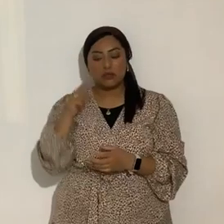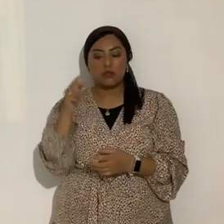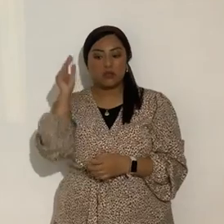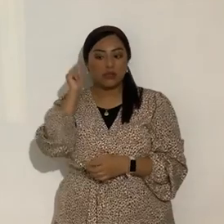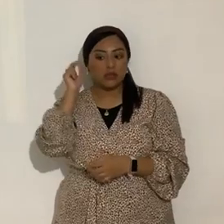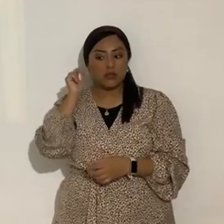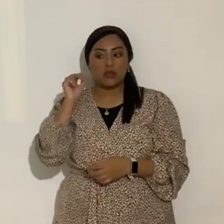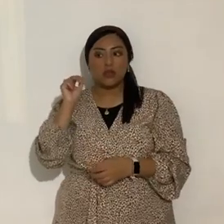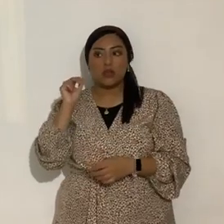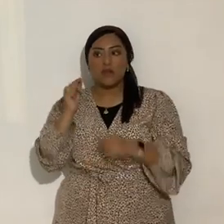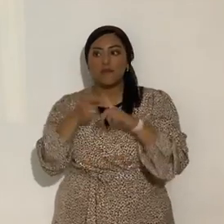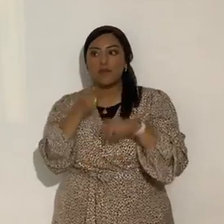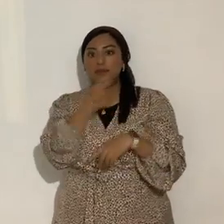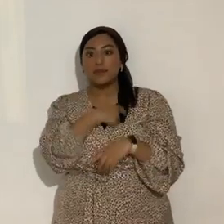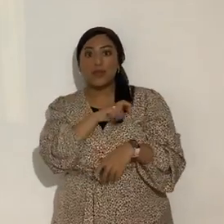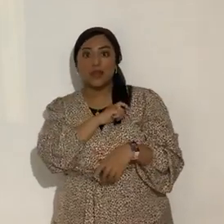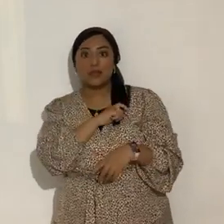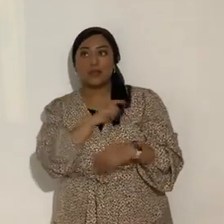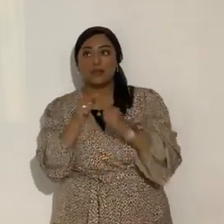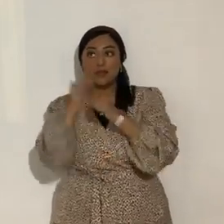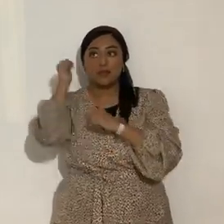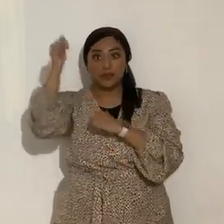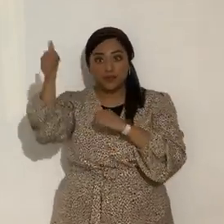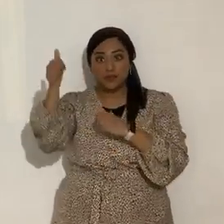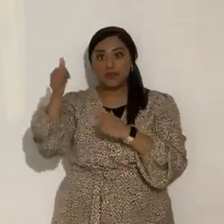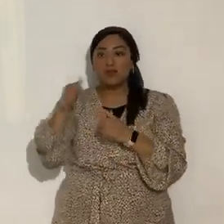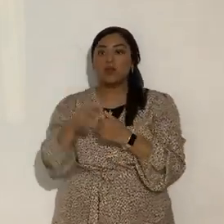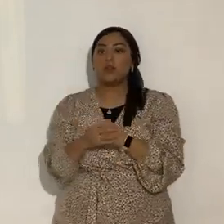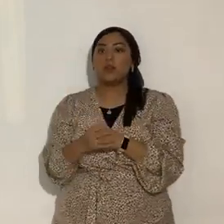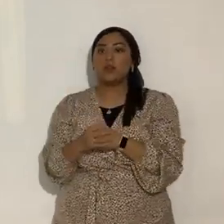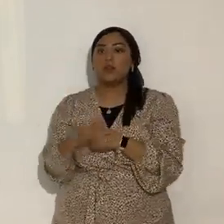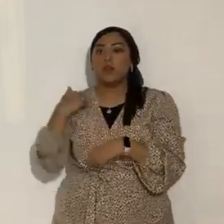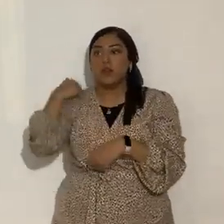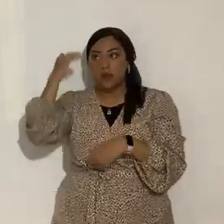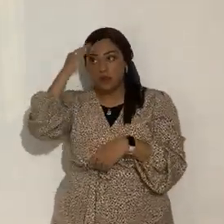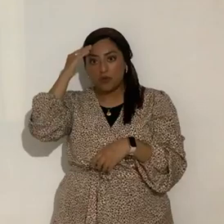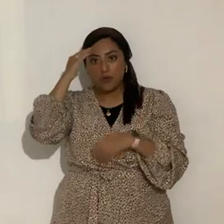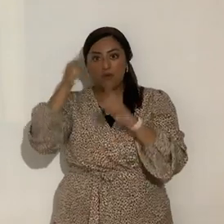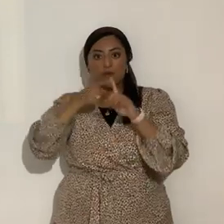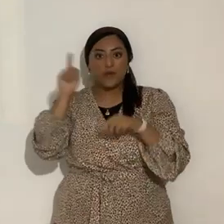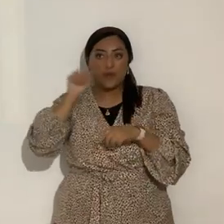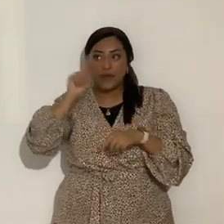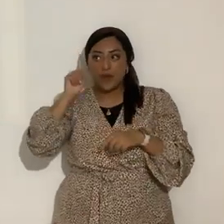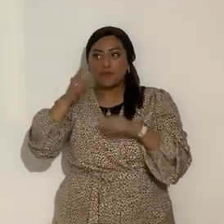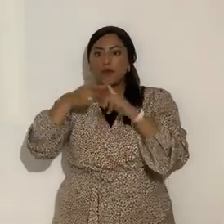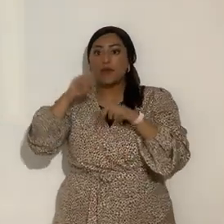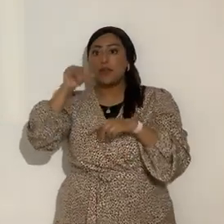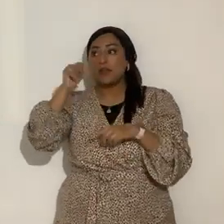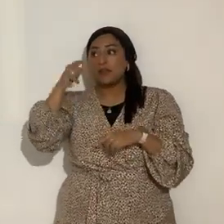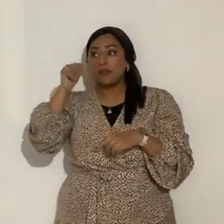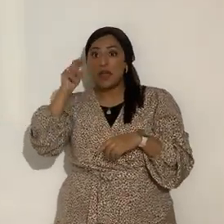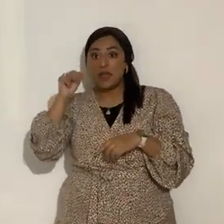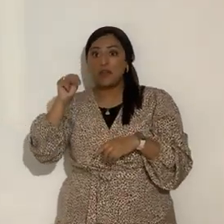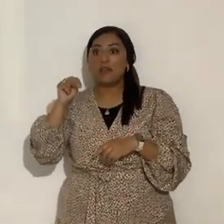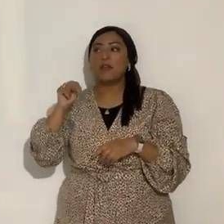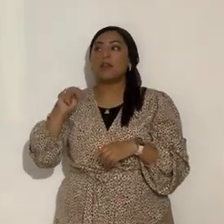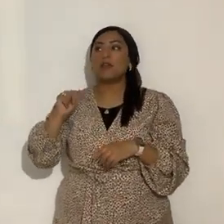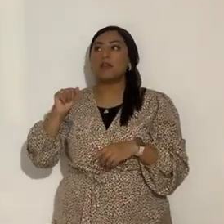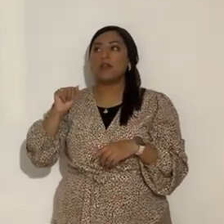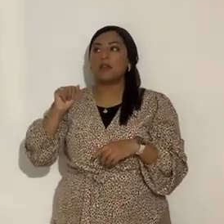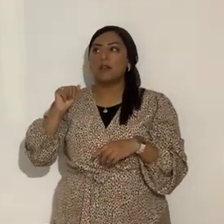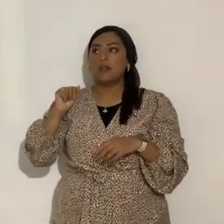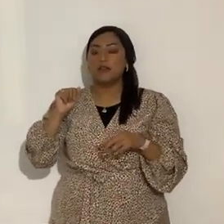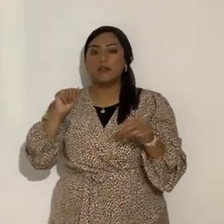a oír una estación de España, y aunque no sabíamos japonés, sabíamos que era una estación de Japón, pero después se interrumpía la